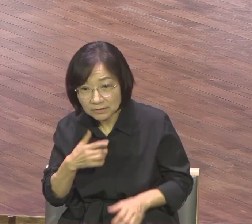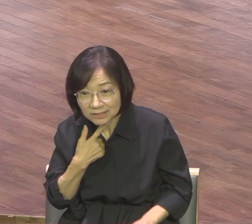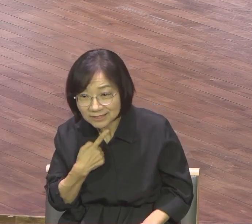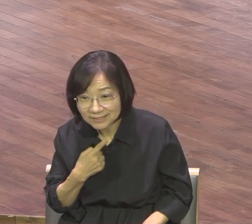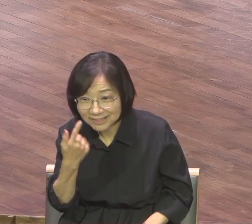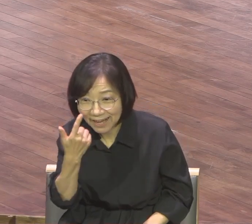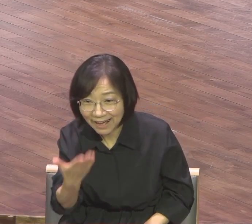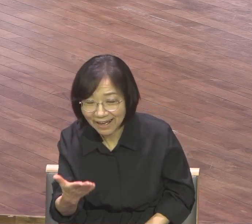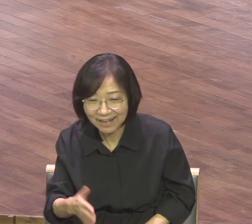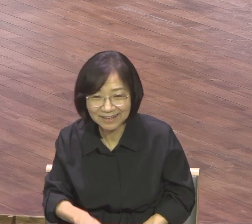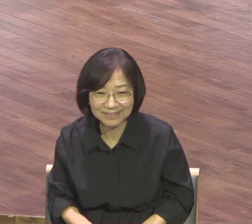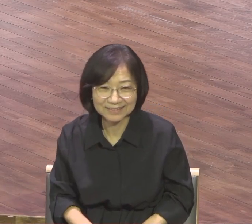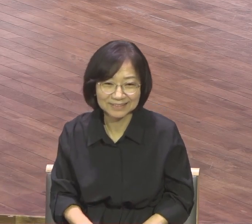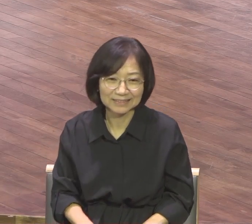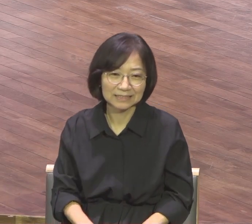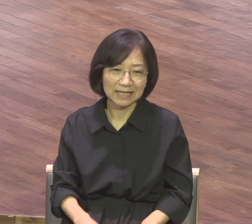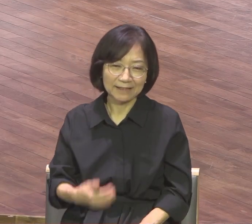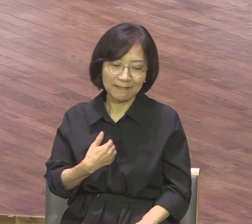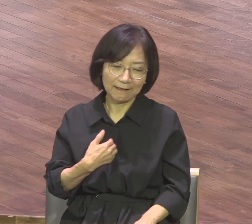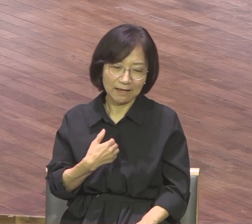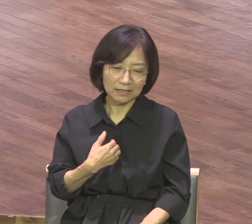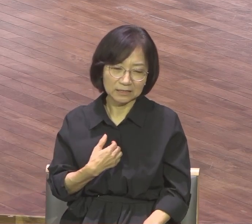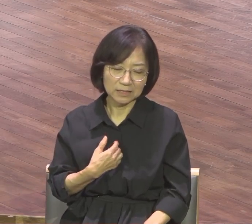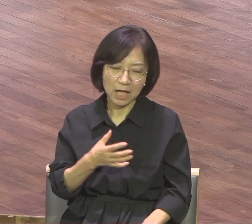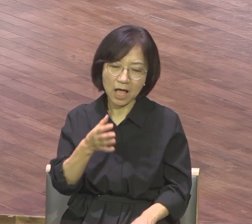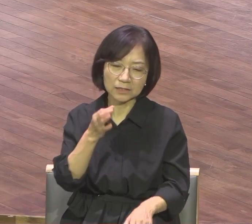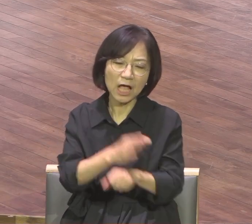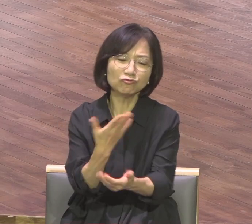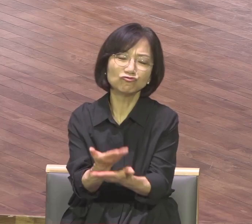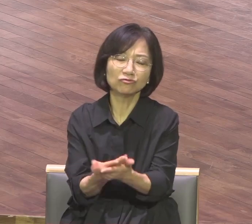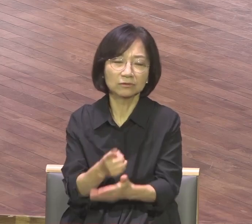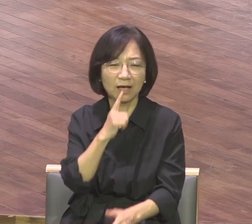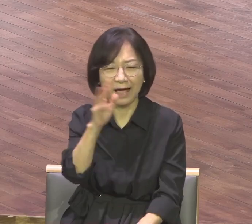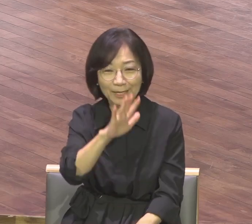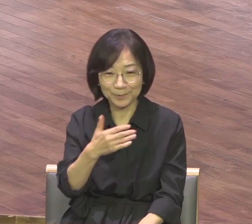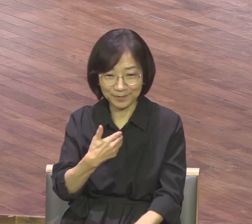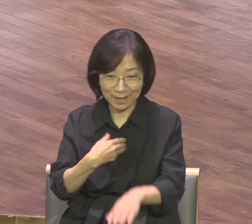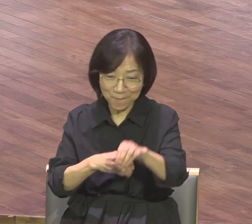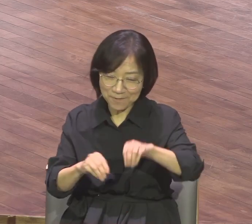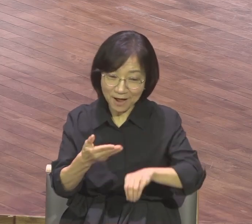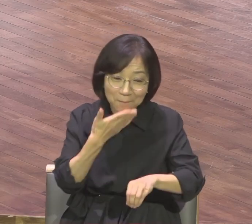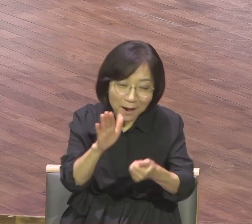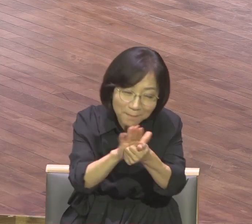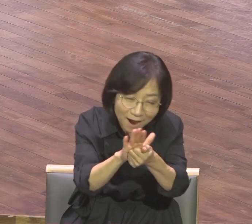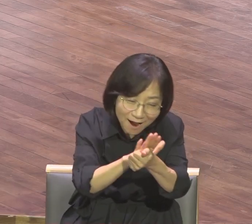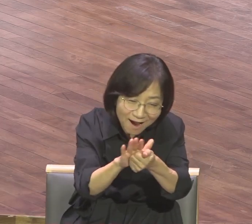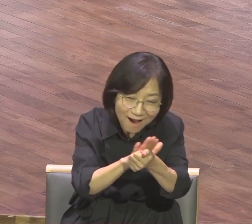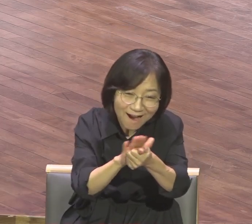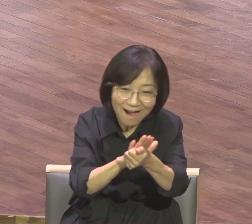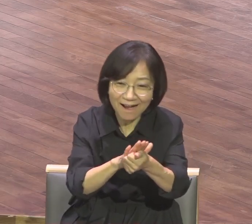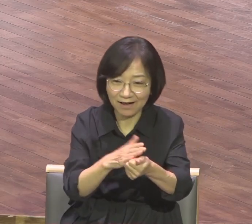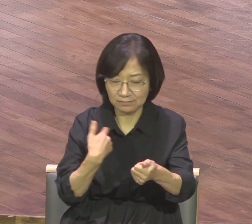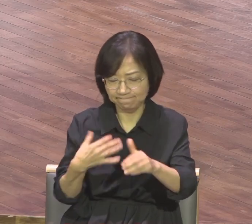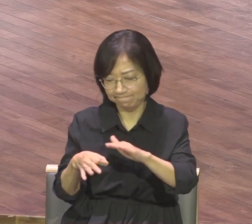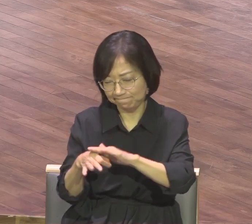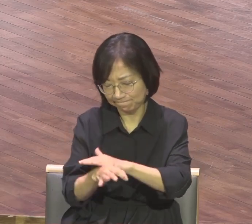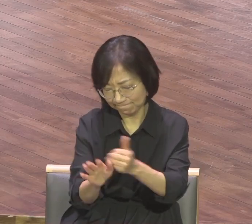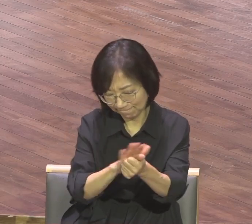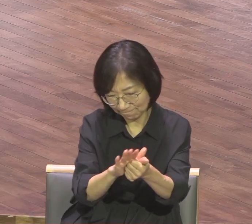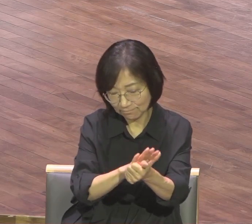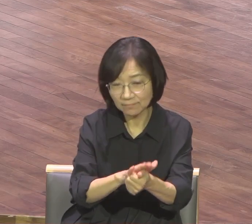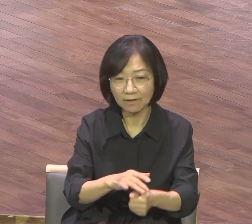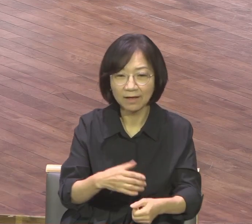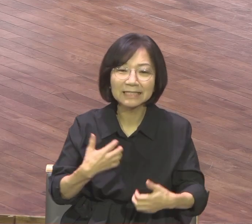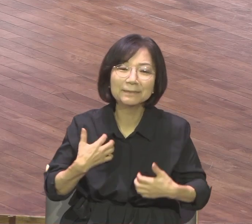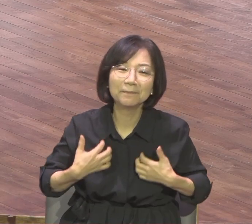해봤어요? 대접하면서 행복한 것. 이분들을 내가 섬길 수 있게 된 건 너무 행복하구나. 하나님 감사합니다.